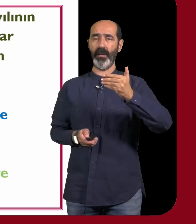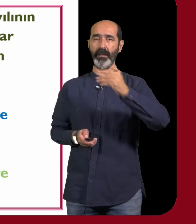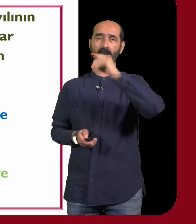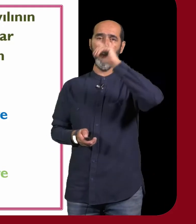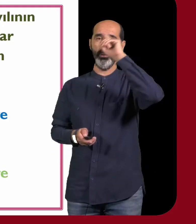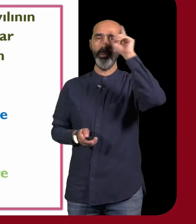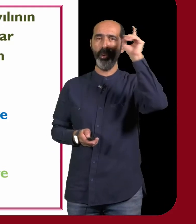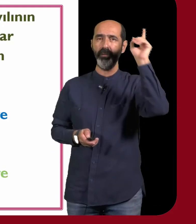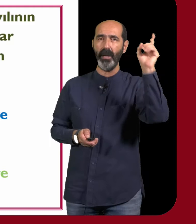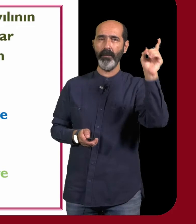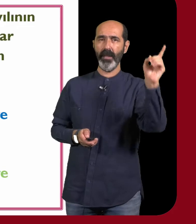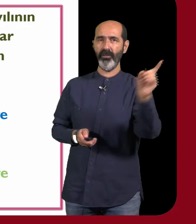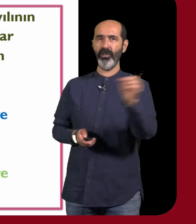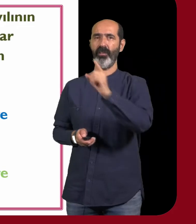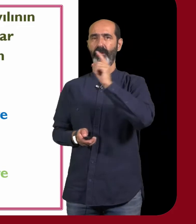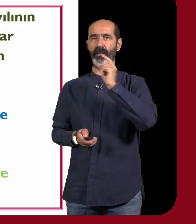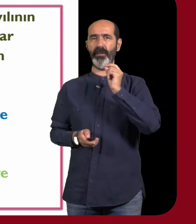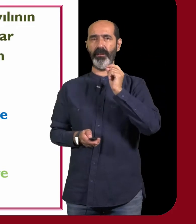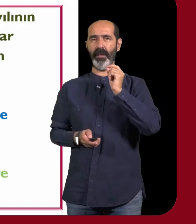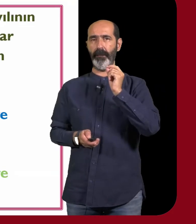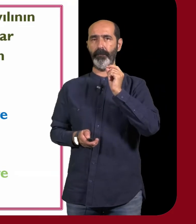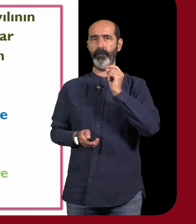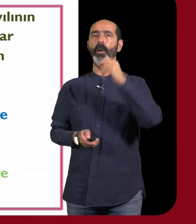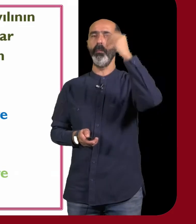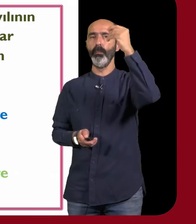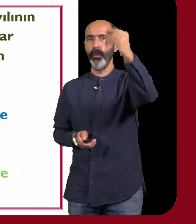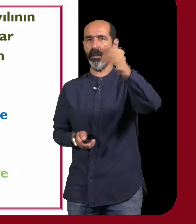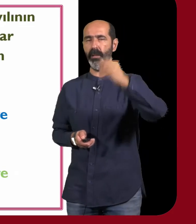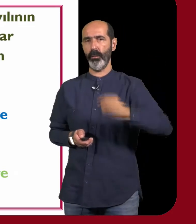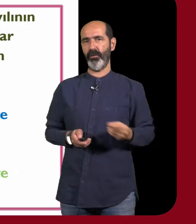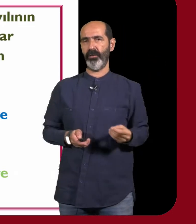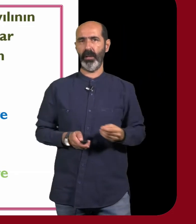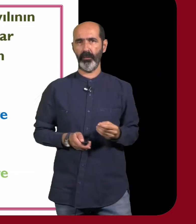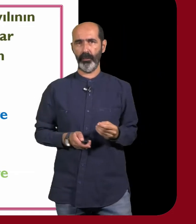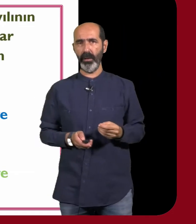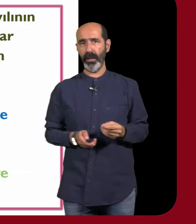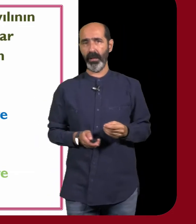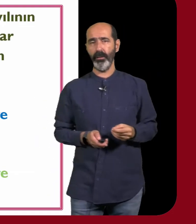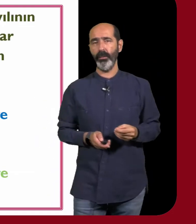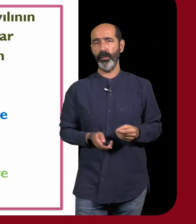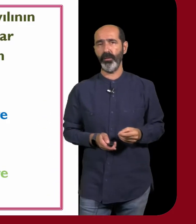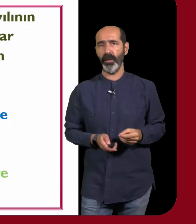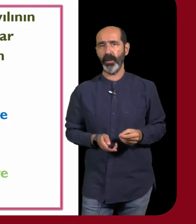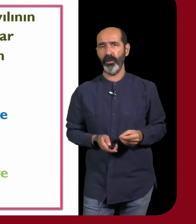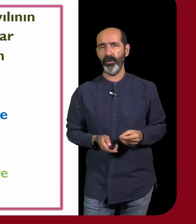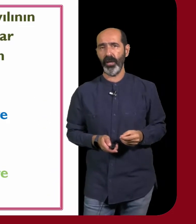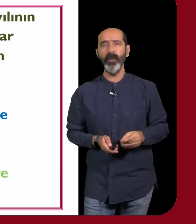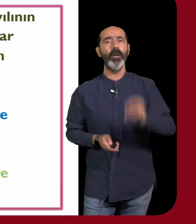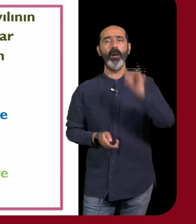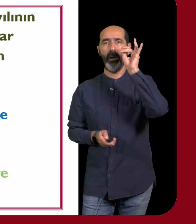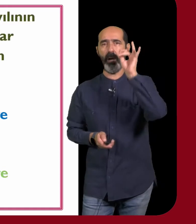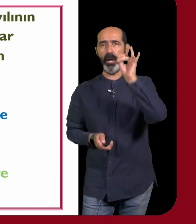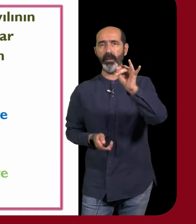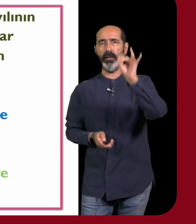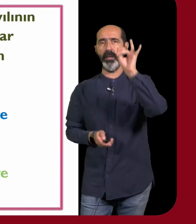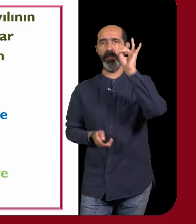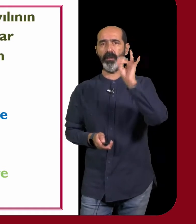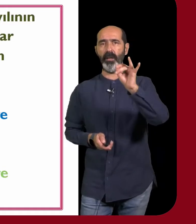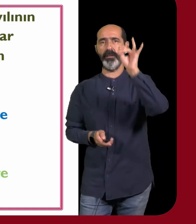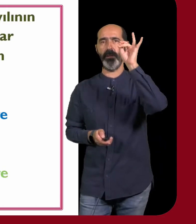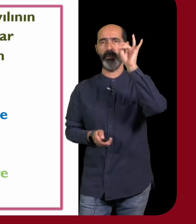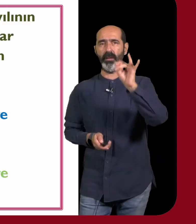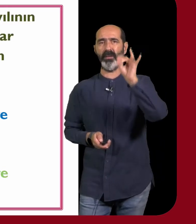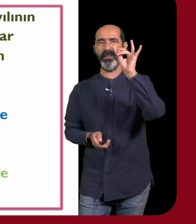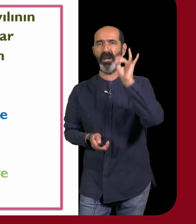ettikleri esnada gözlemleri çerçevesinde bu verilere ulaştıklarını söyleyerek Diyoruz ki arkadaşlar Ay